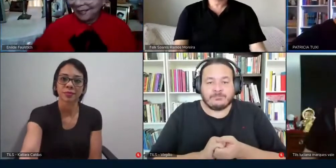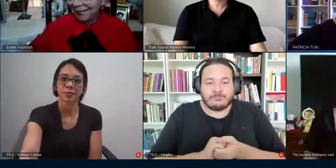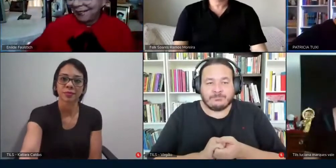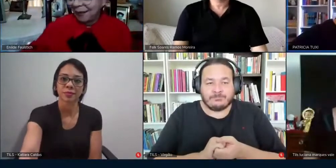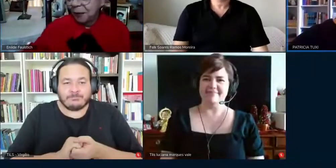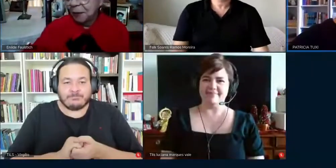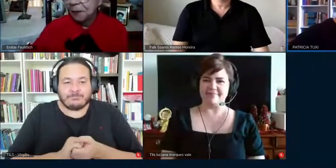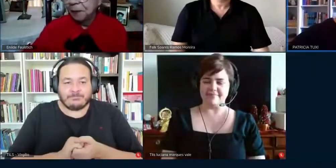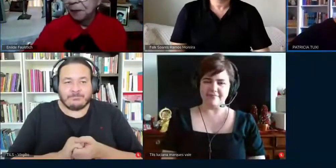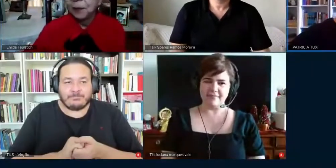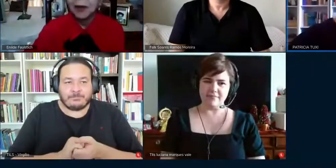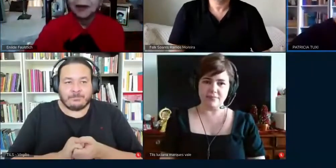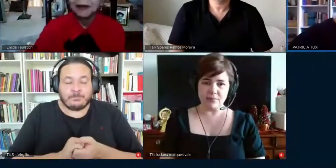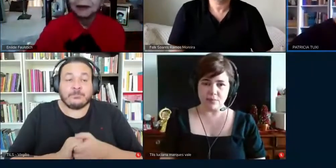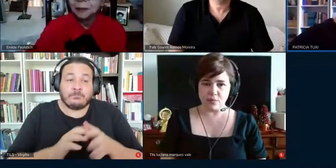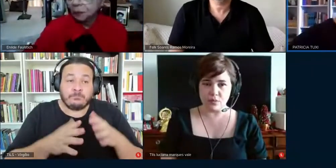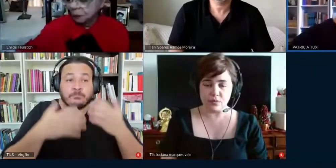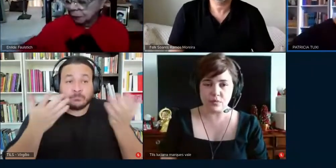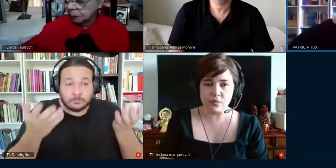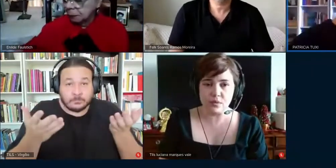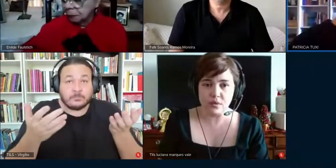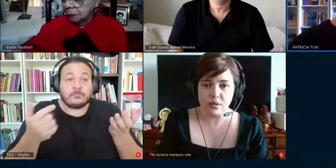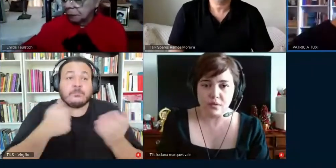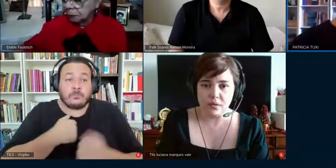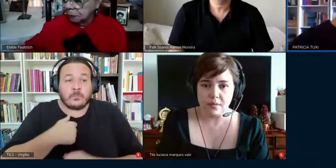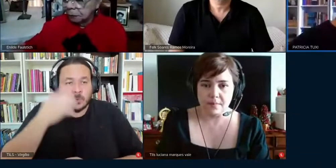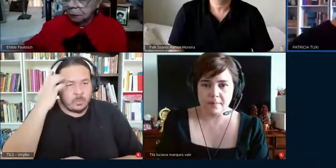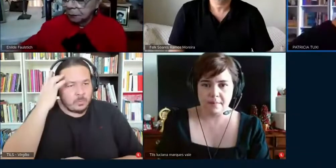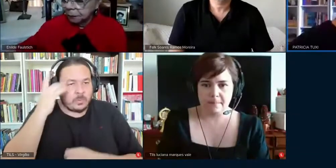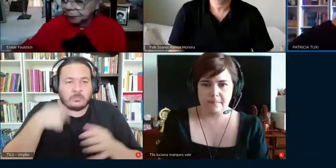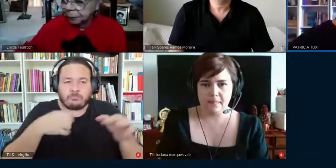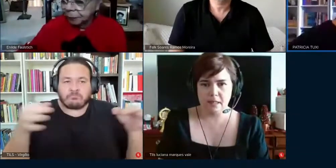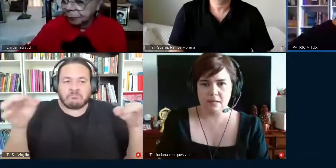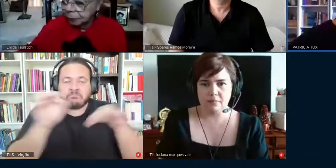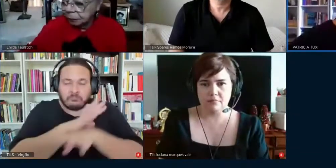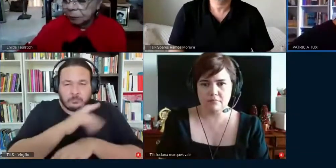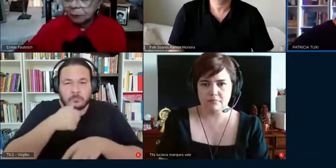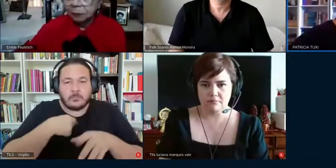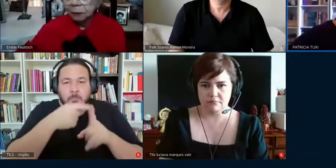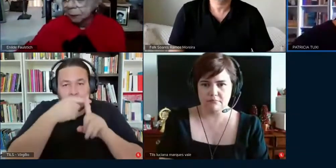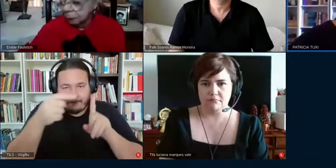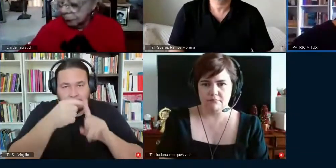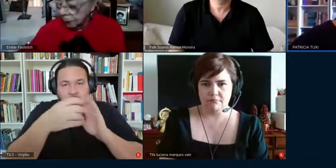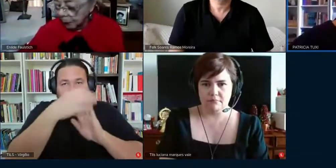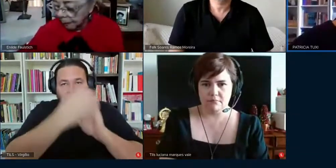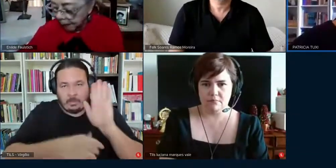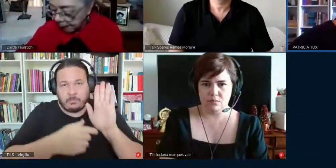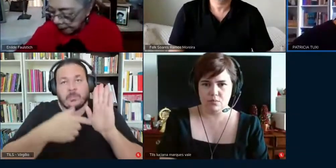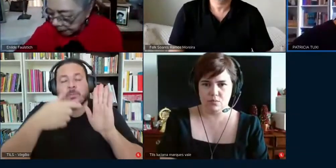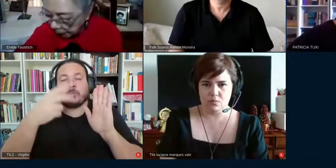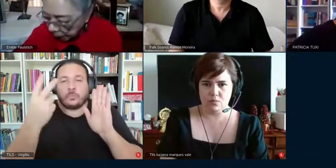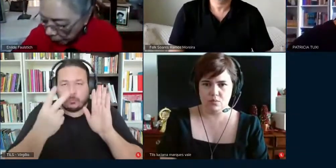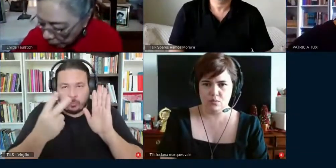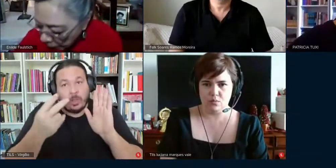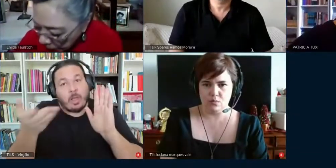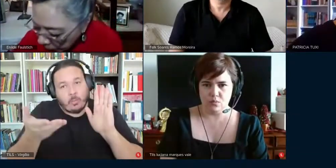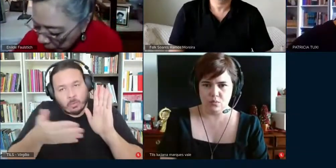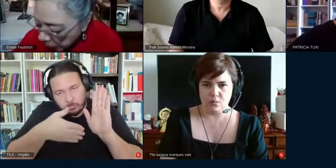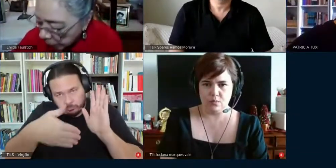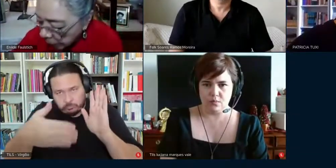Tá certo. Então, eu acho que fecha essa parte do capítulo 2 e aí nós vamos para o capítulo 3.